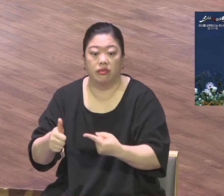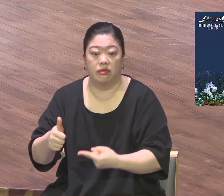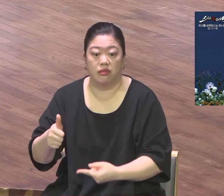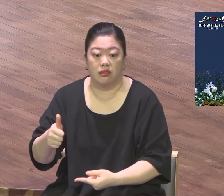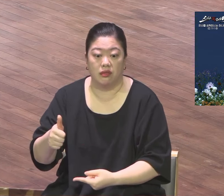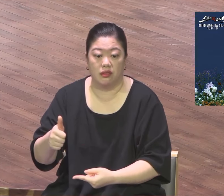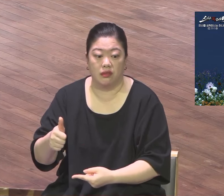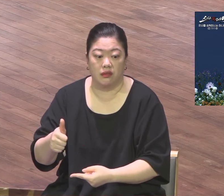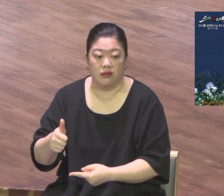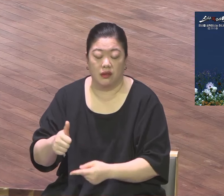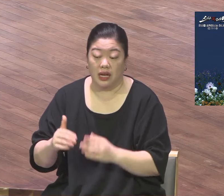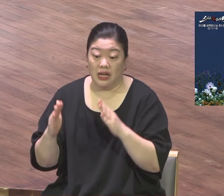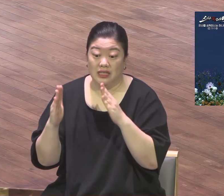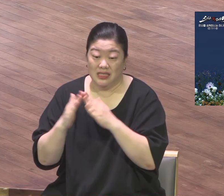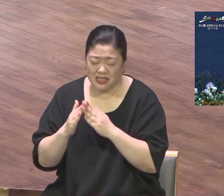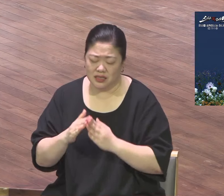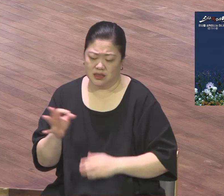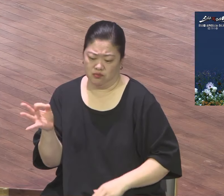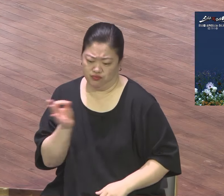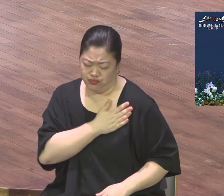그 사람이 하는 말이에요.